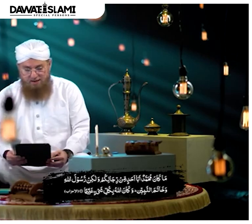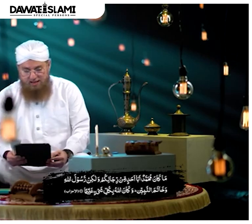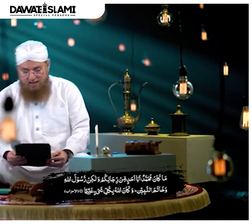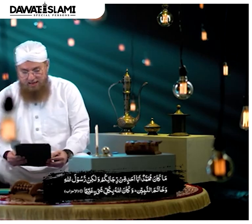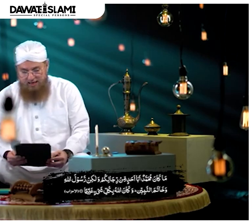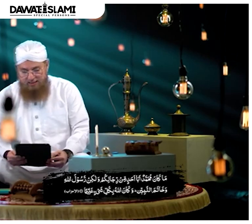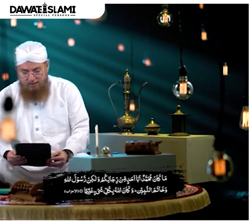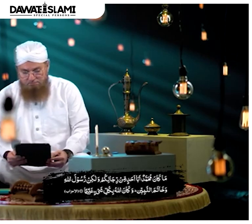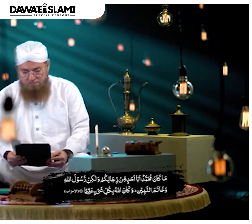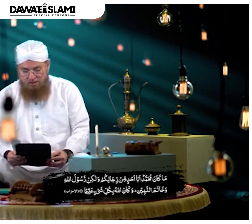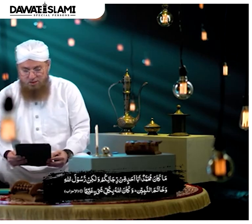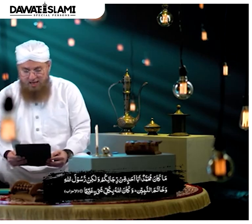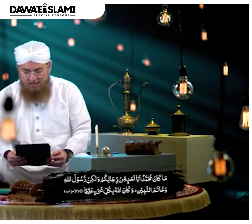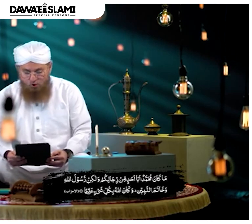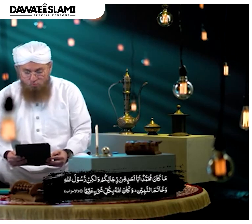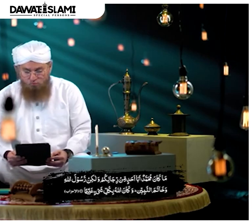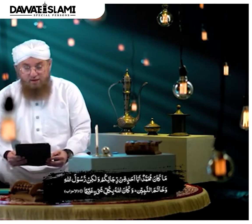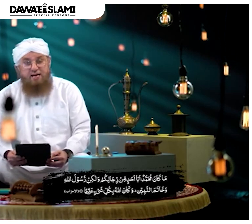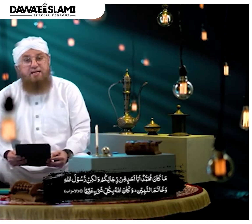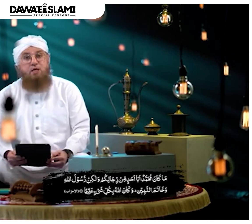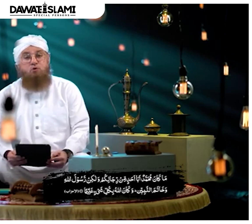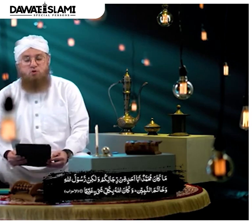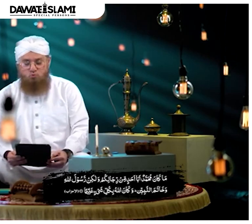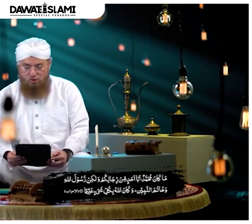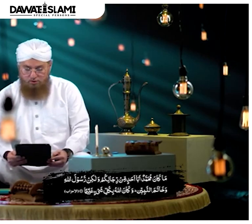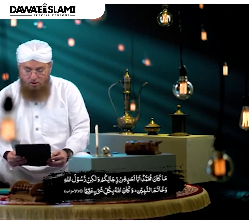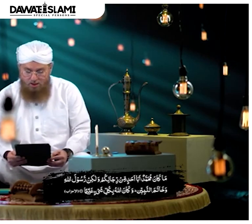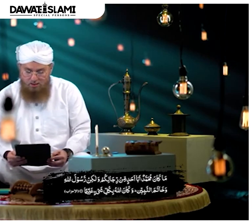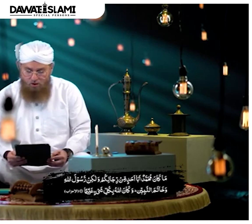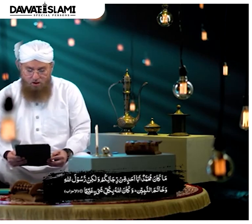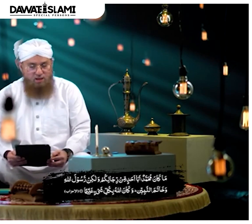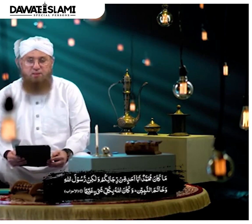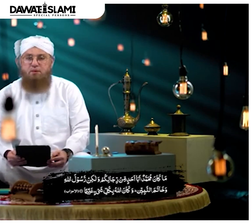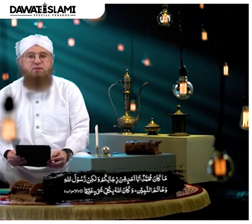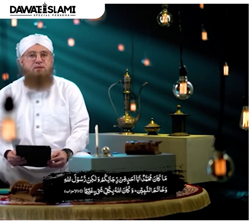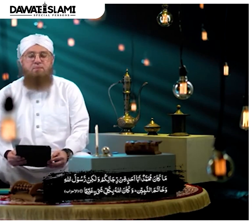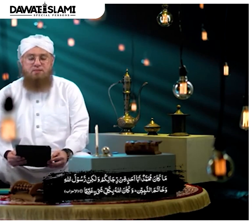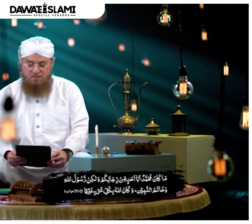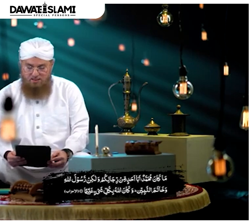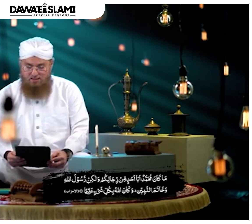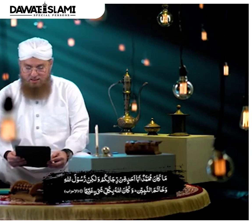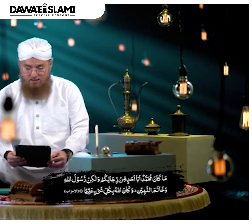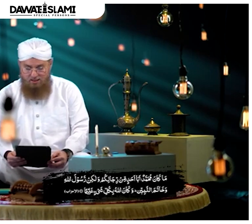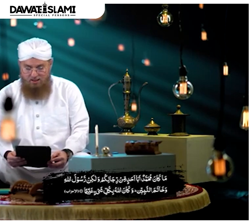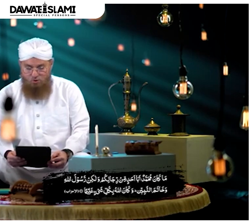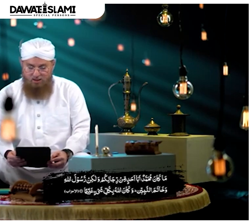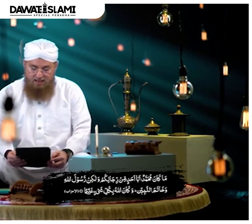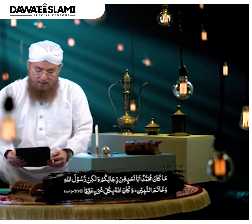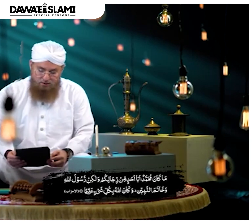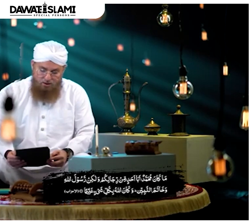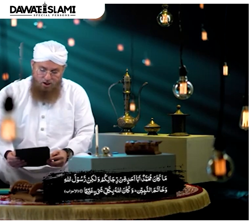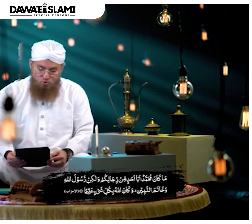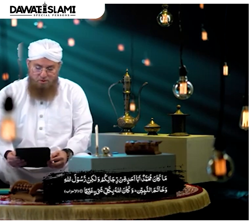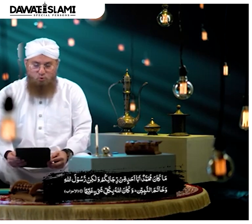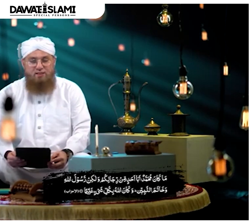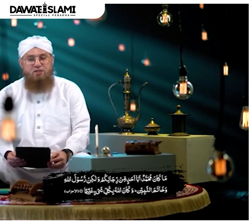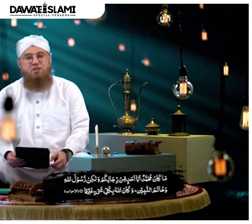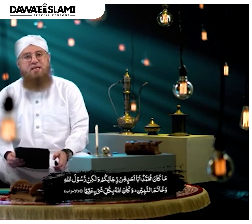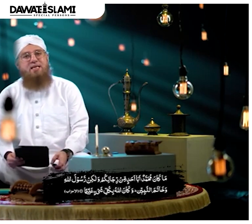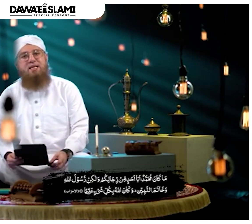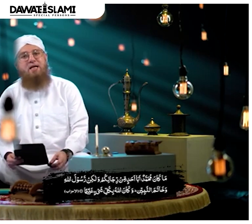اکبر۔ ناظرین، جھوٹوں کا یہی انجام ہوتا ہے۔ بہرحال مرزا غلام احمد قادیانی نے قانون کا امتحان دیا، لاء کا امتحان